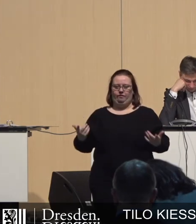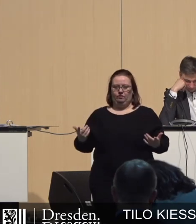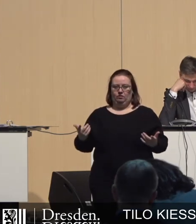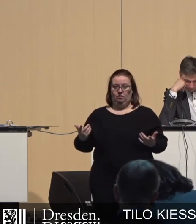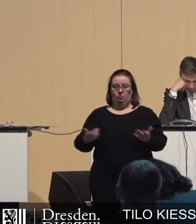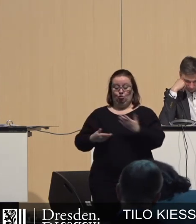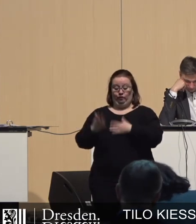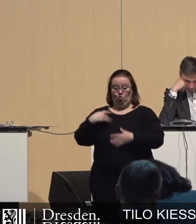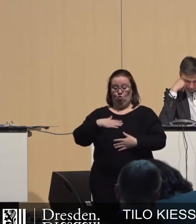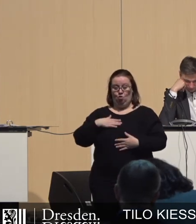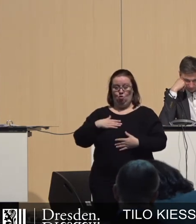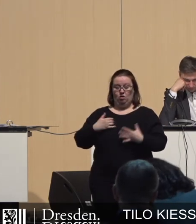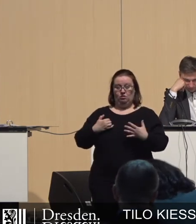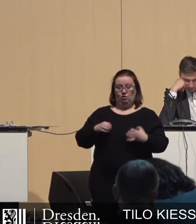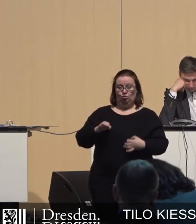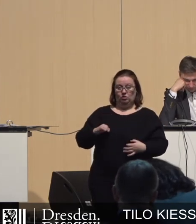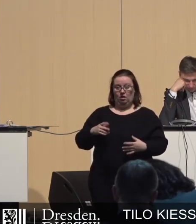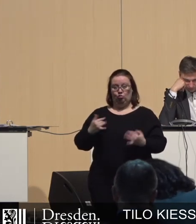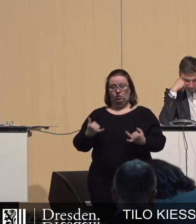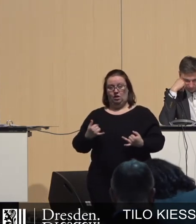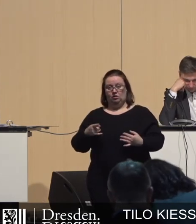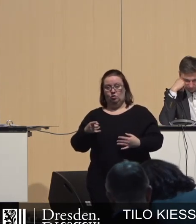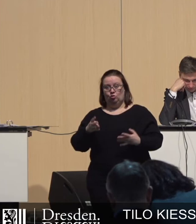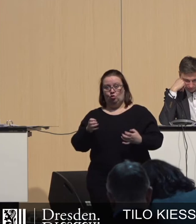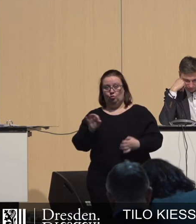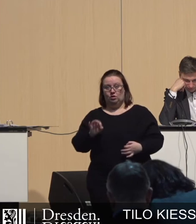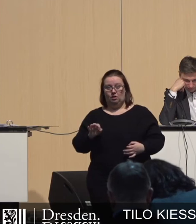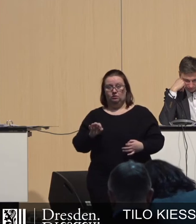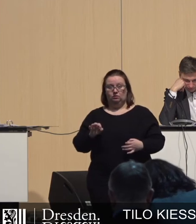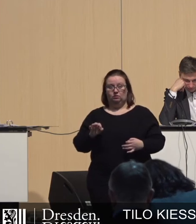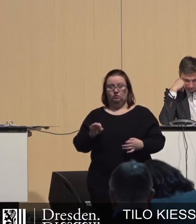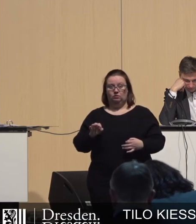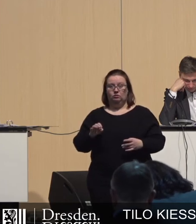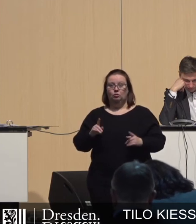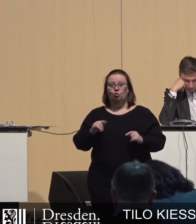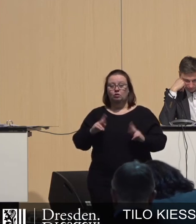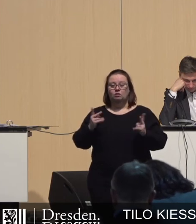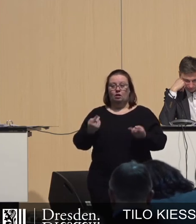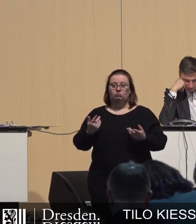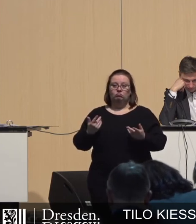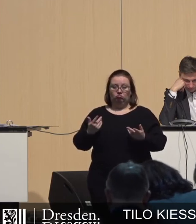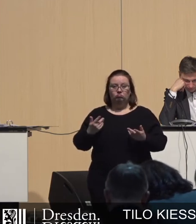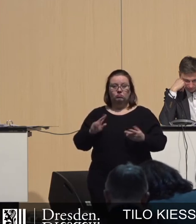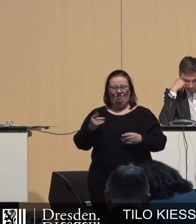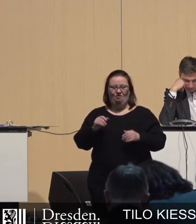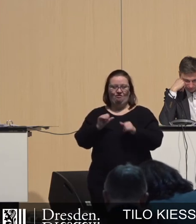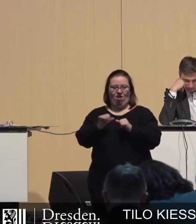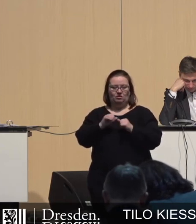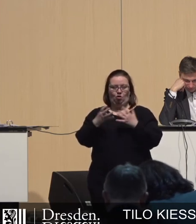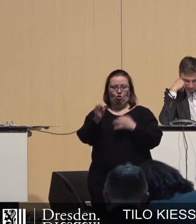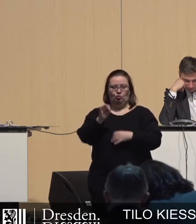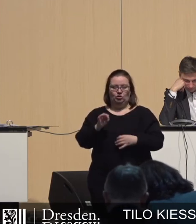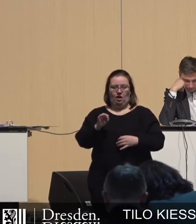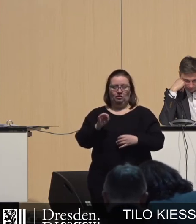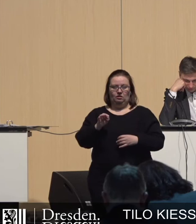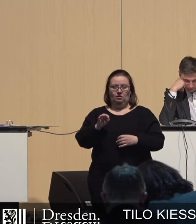wie früher nur 60%iger oder jetzt 90%iger Anteilseigner, sondern uns gehören dann ebenfalls fast 90% in